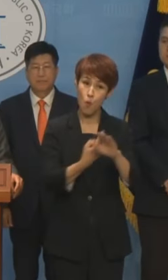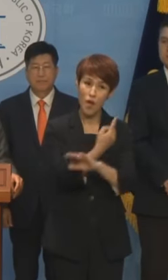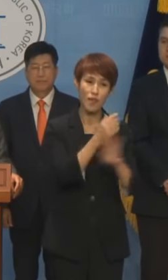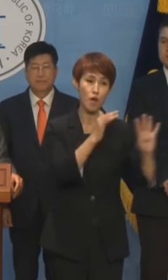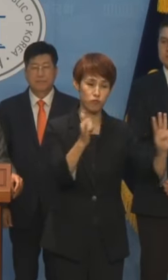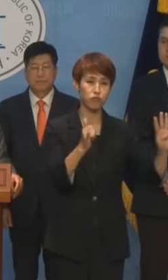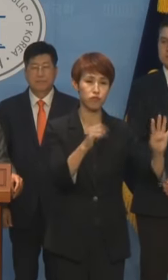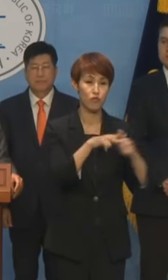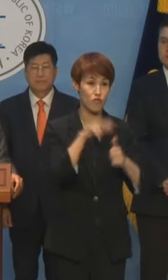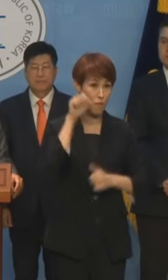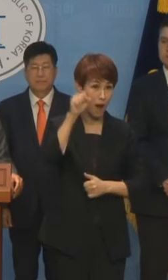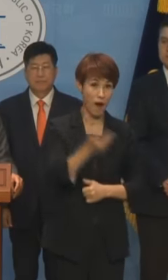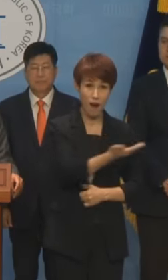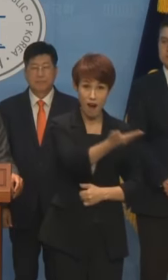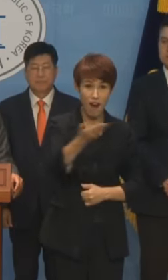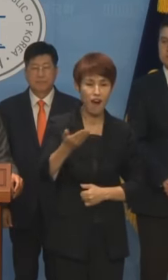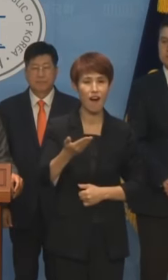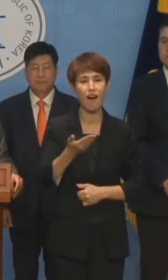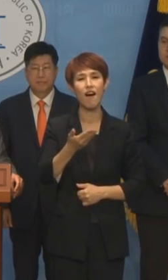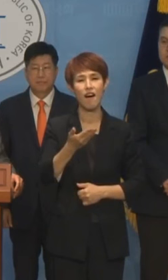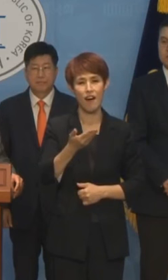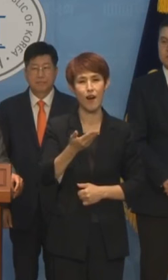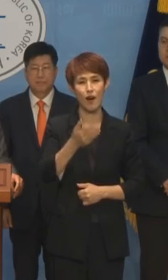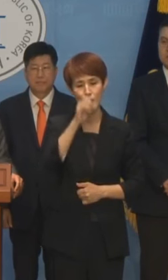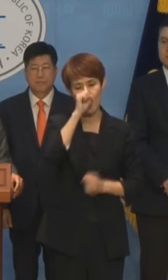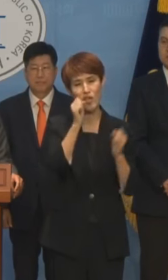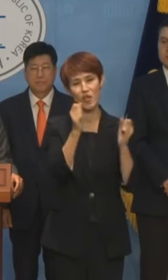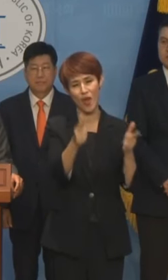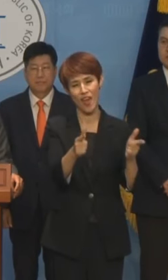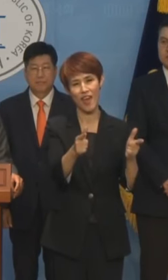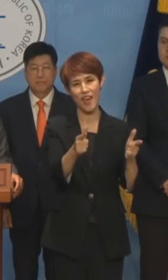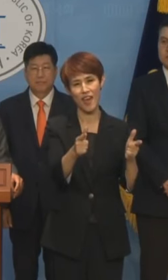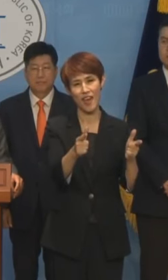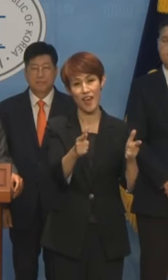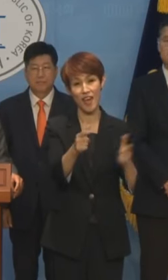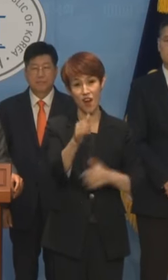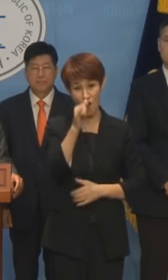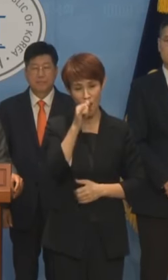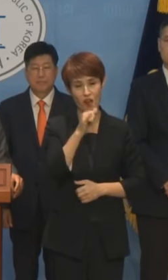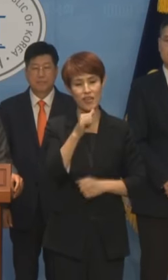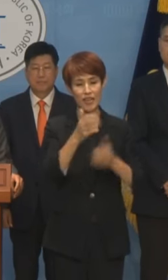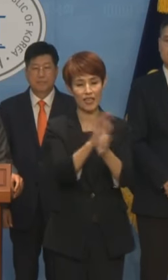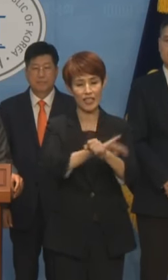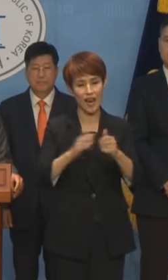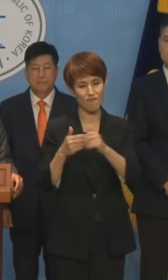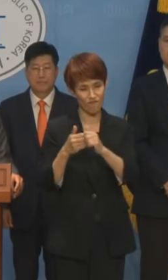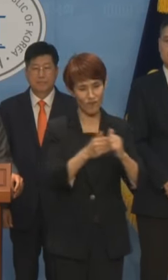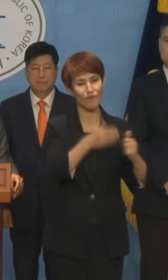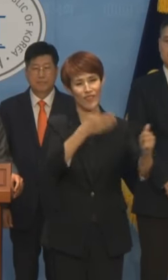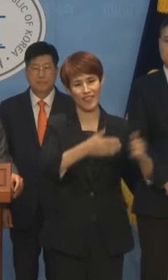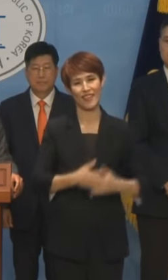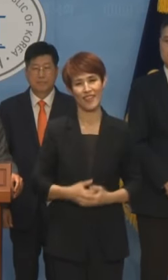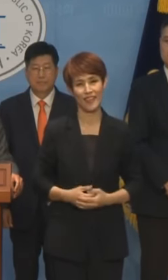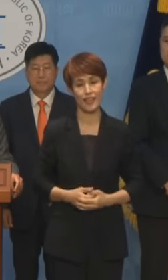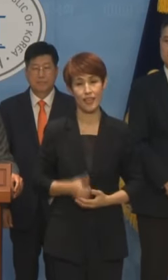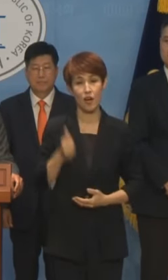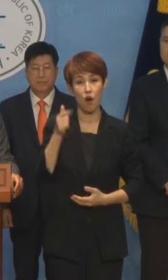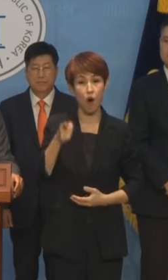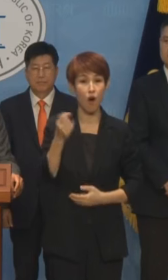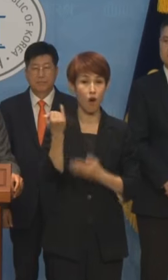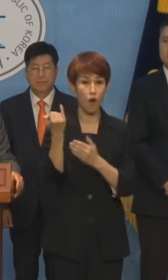모두 출마하신 모든 분들께 좋은 기회가 있어서 우리 당을 잘 이끌어 주시길 부탁드리겠습니다. 저는 허은하